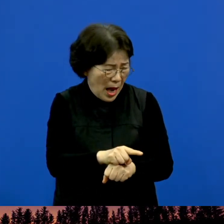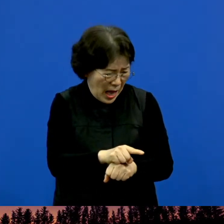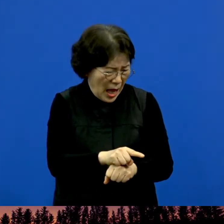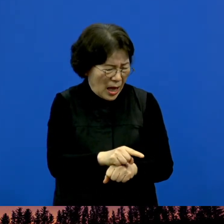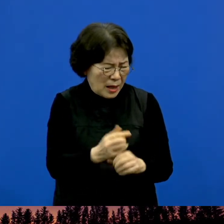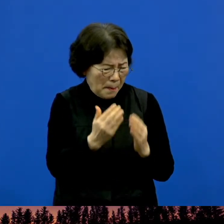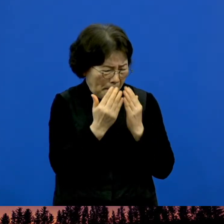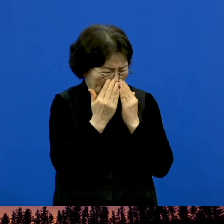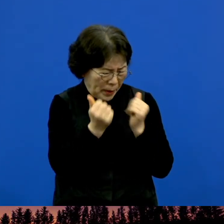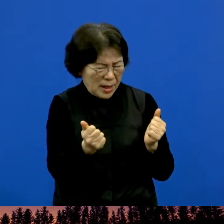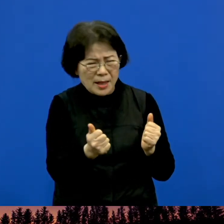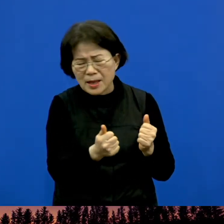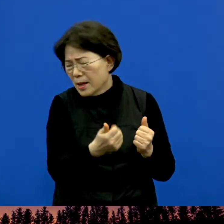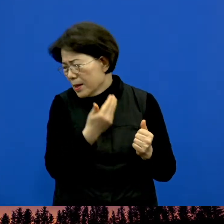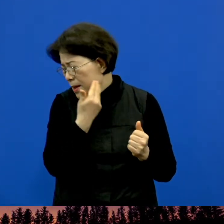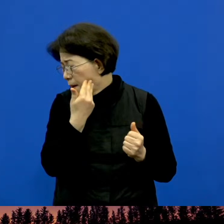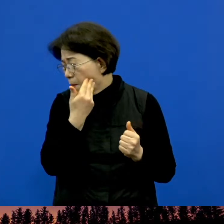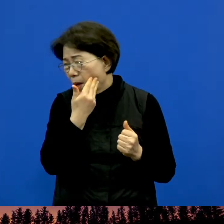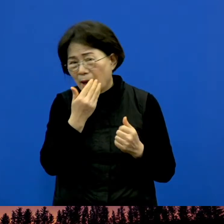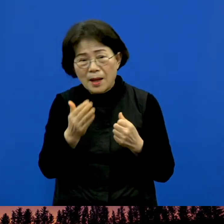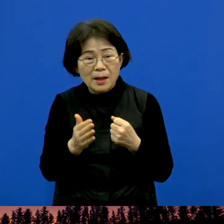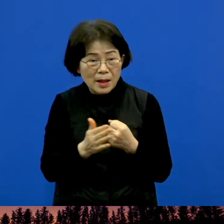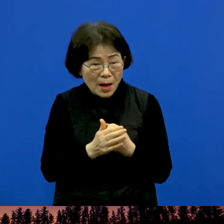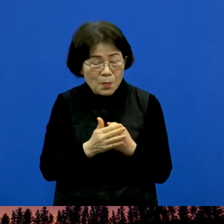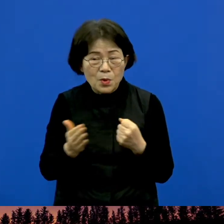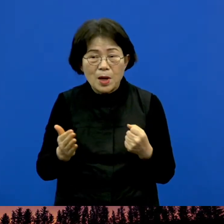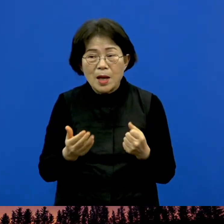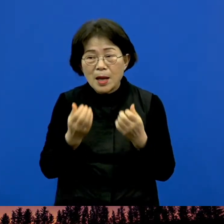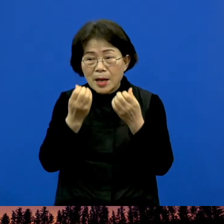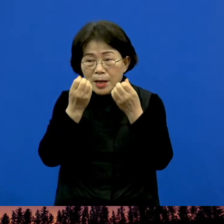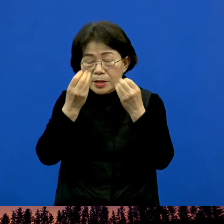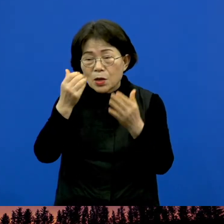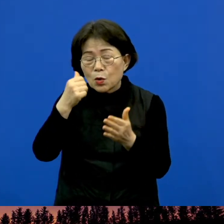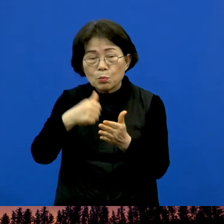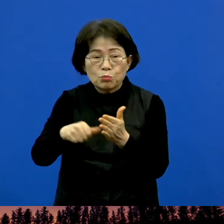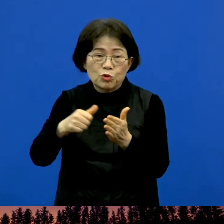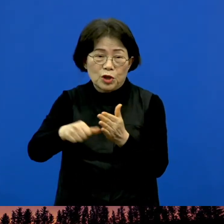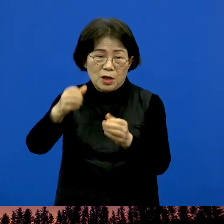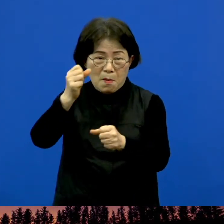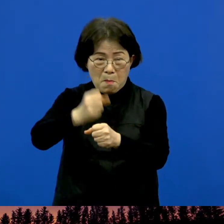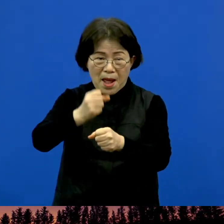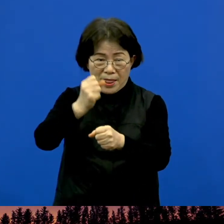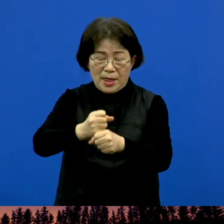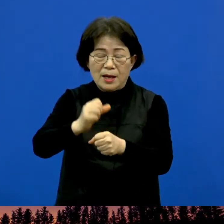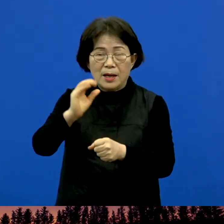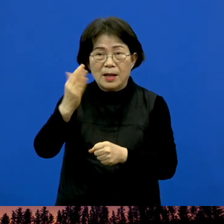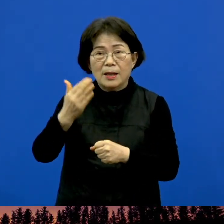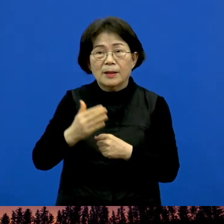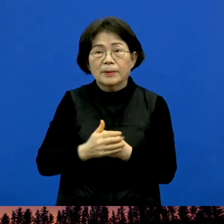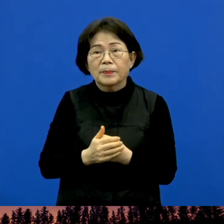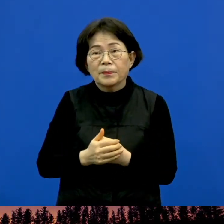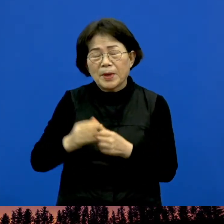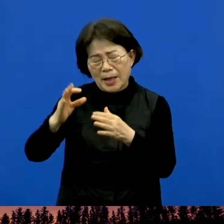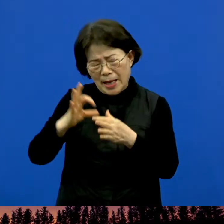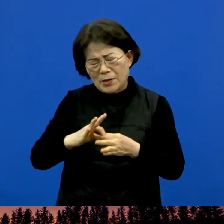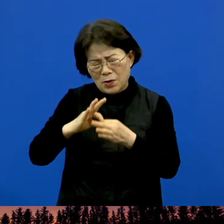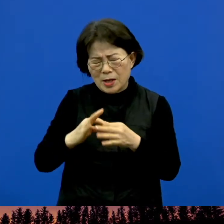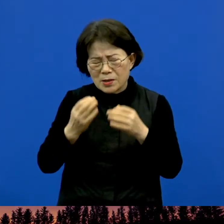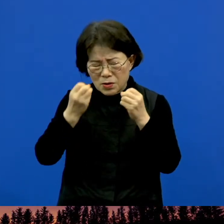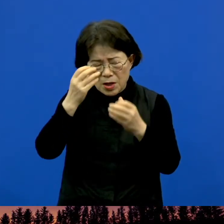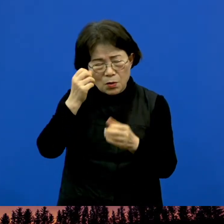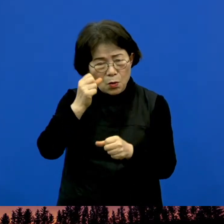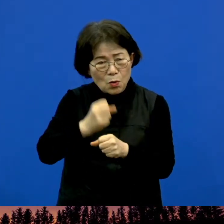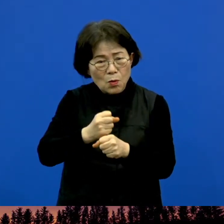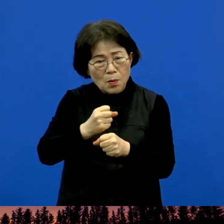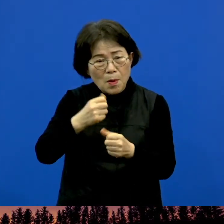돈. 그러니까 계속 모델, 브랜뉴, 신상품 계속.